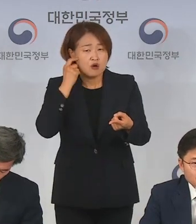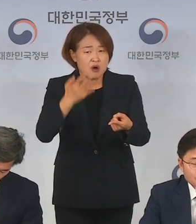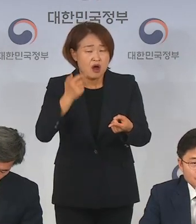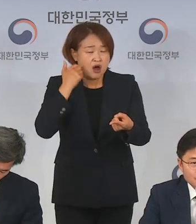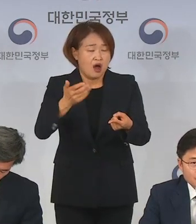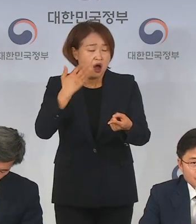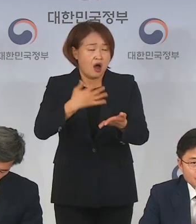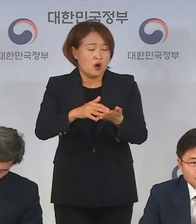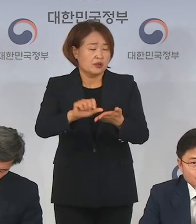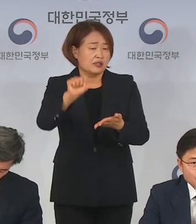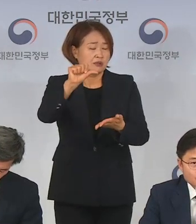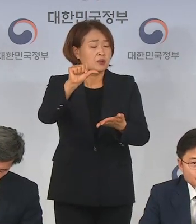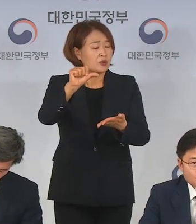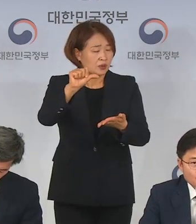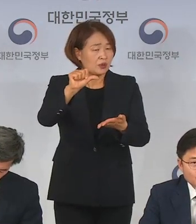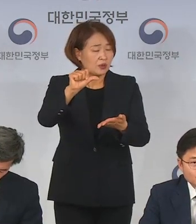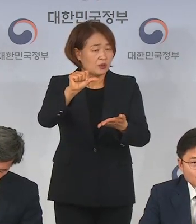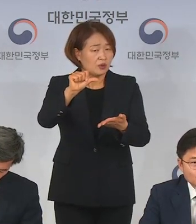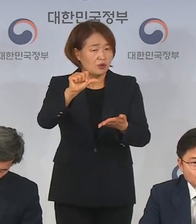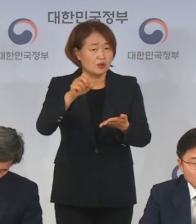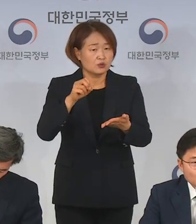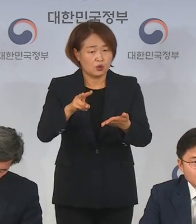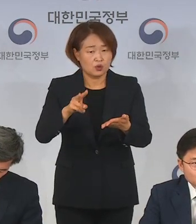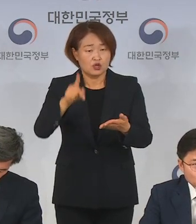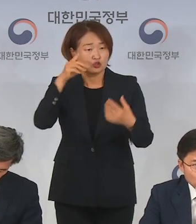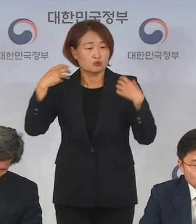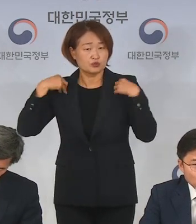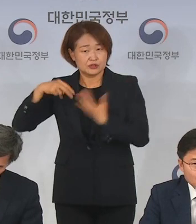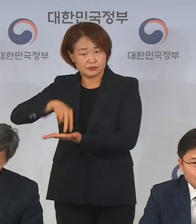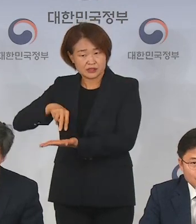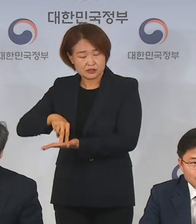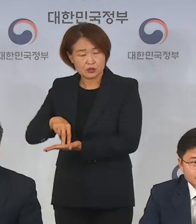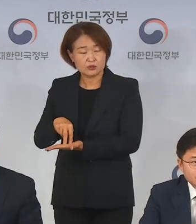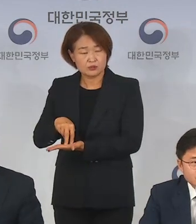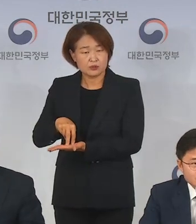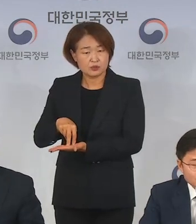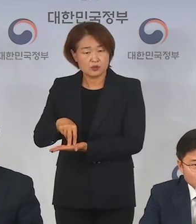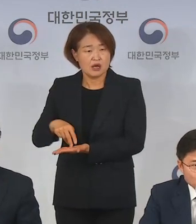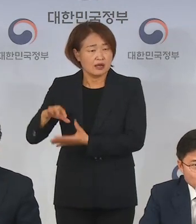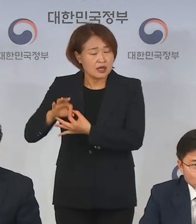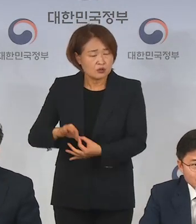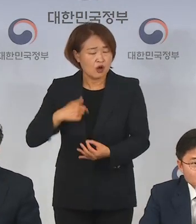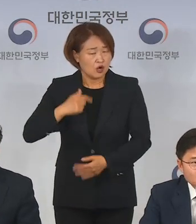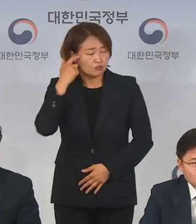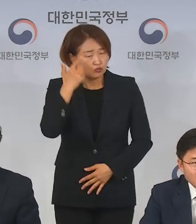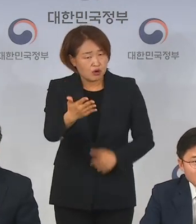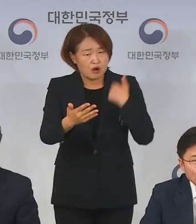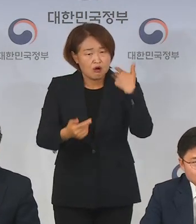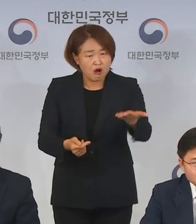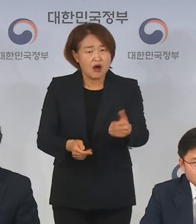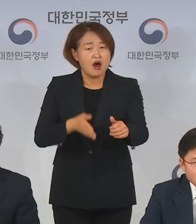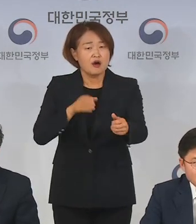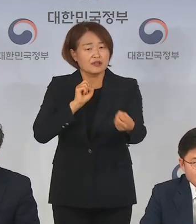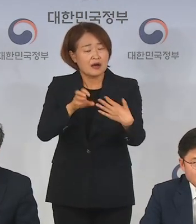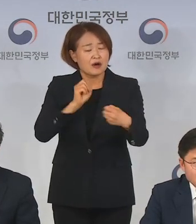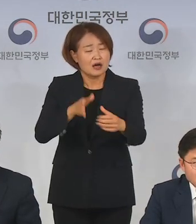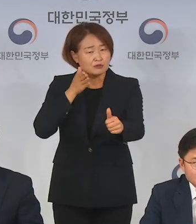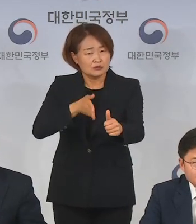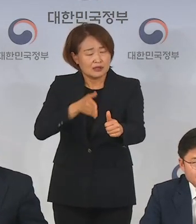했고요. 그리고 범정부 차원에서도 질을 계속 해오고 답변을 받아오고